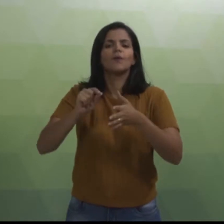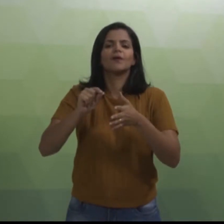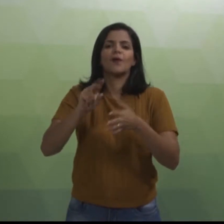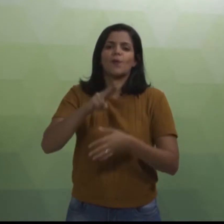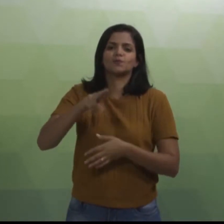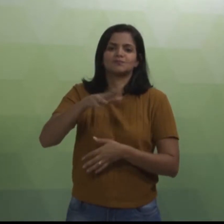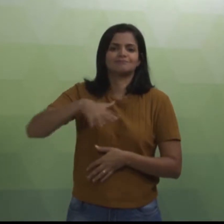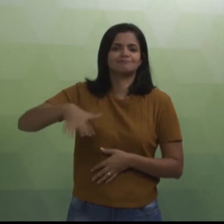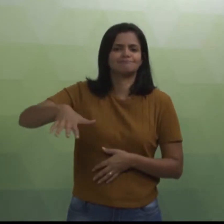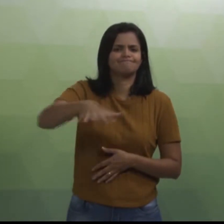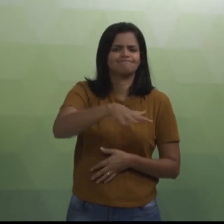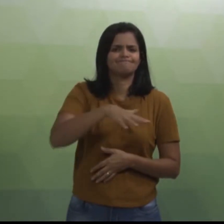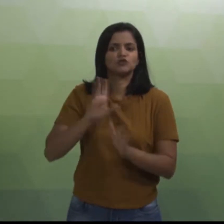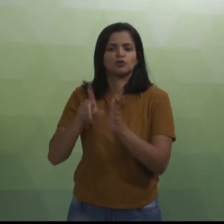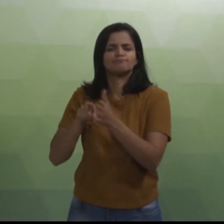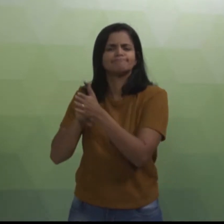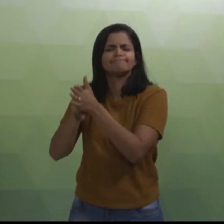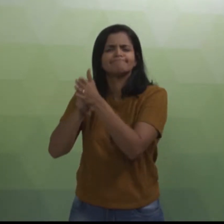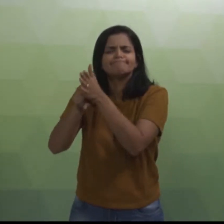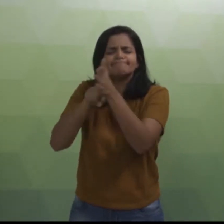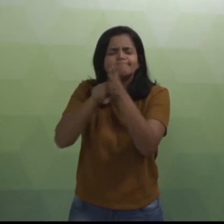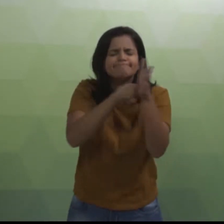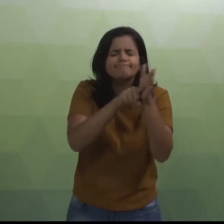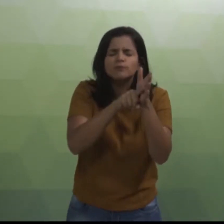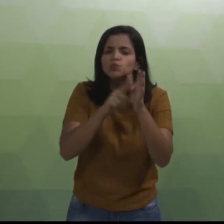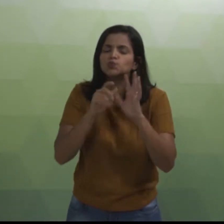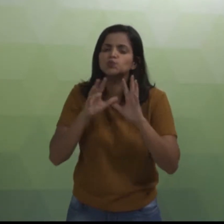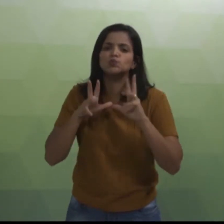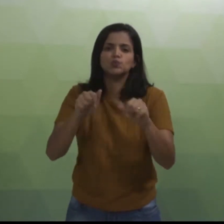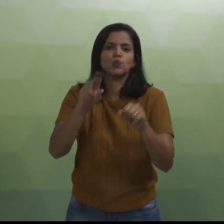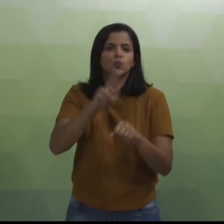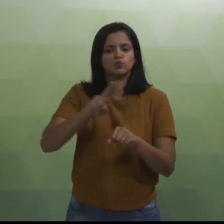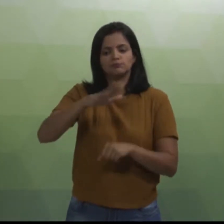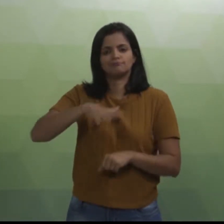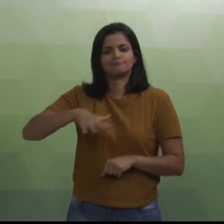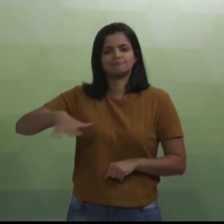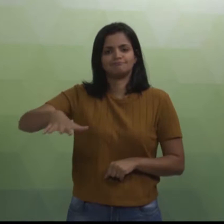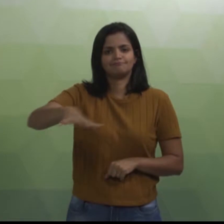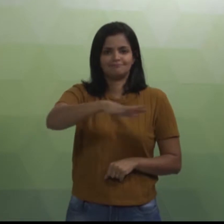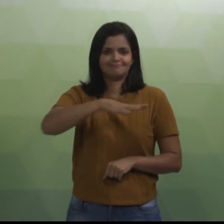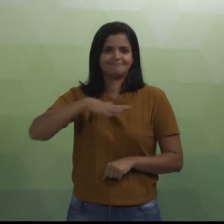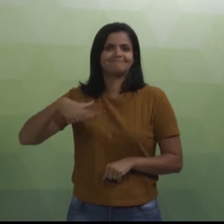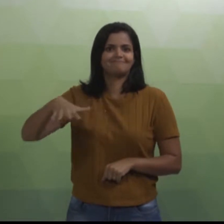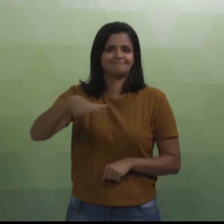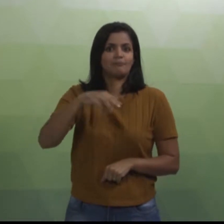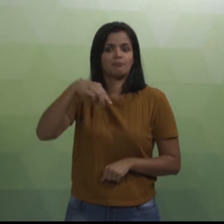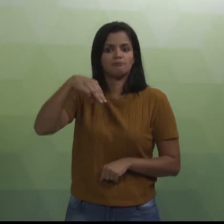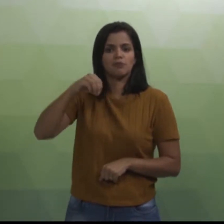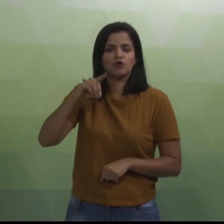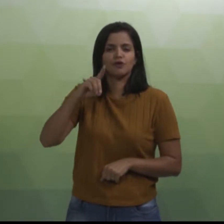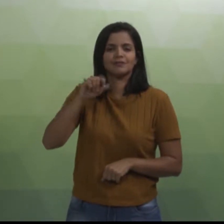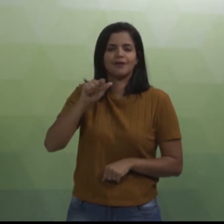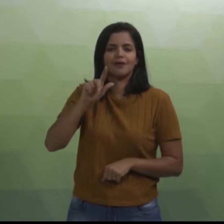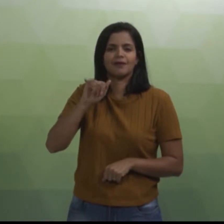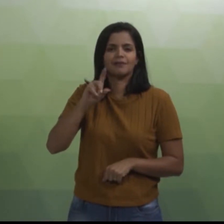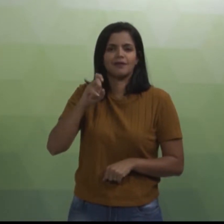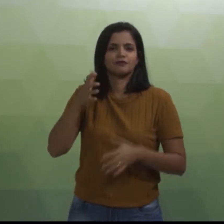Mas todos utilizam o espaço. Então, existem várias pesquisas relacionadas a essa modalidade de